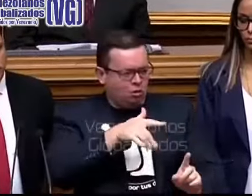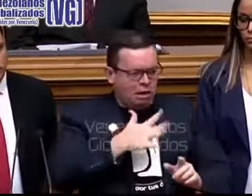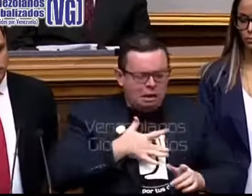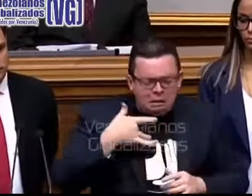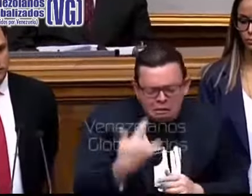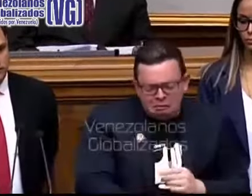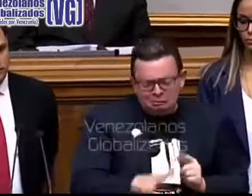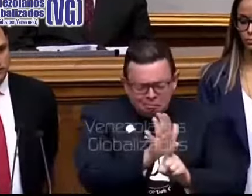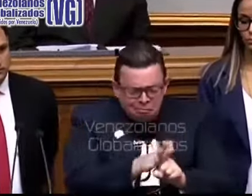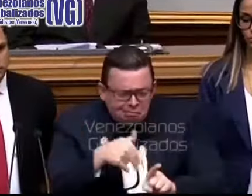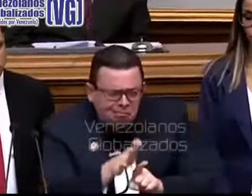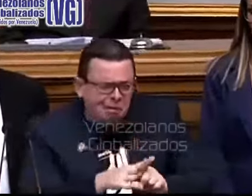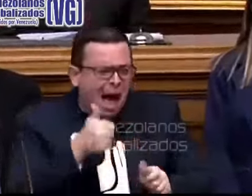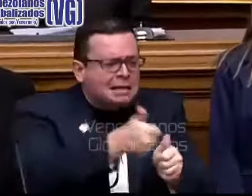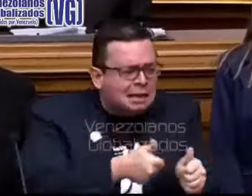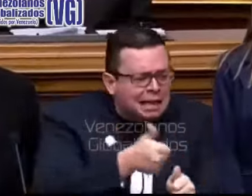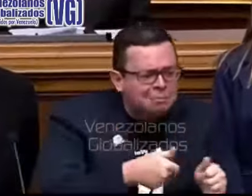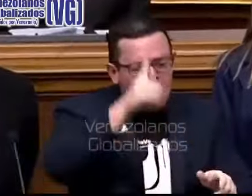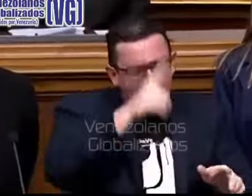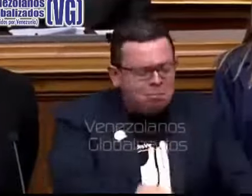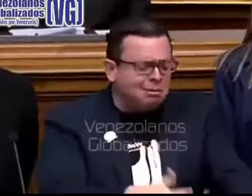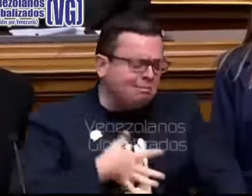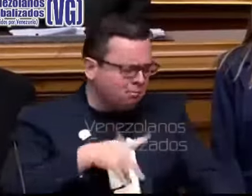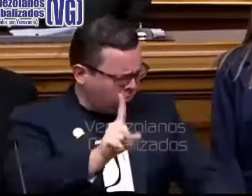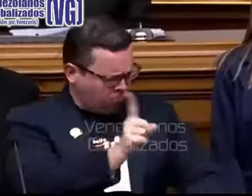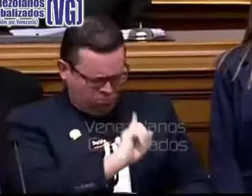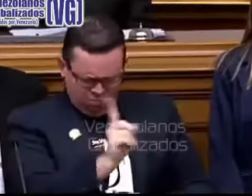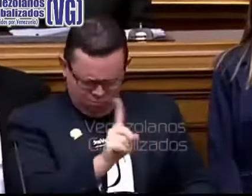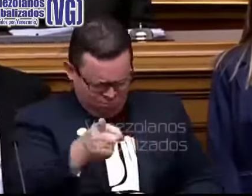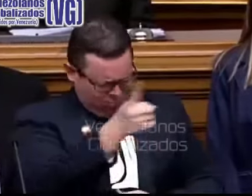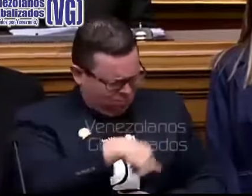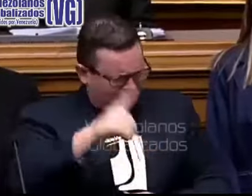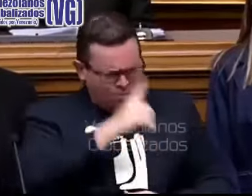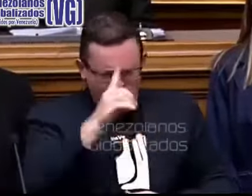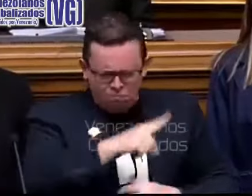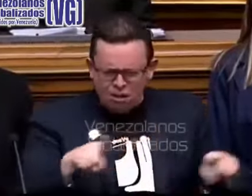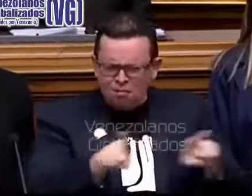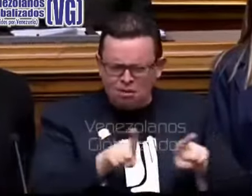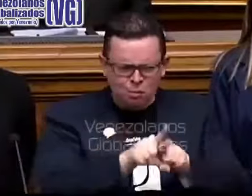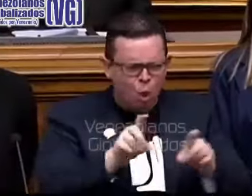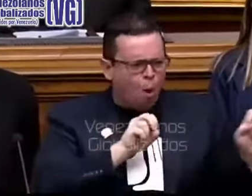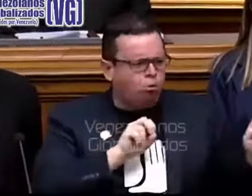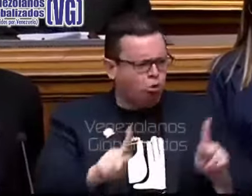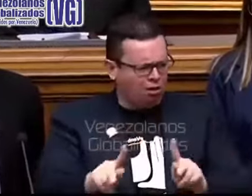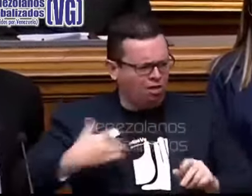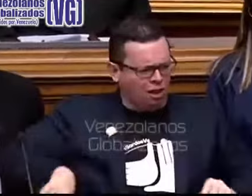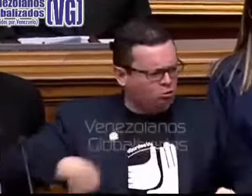esperamos que más nunca se use a las personas con discapacidad para ser manipuladas. También queremos marcar